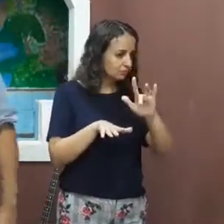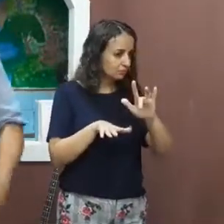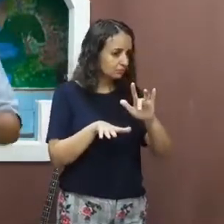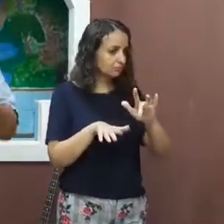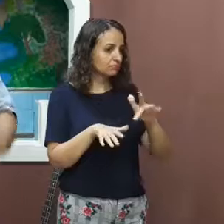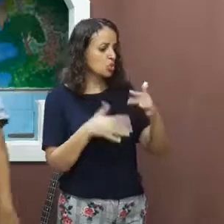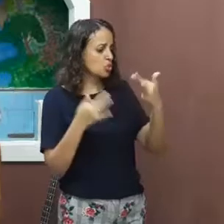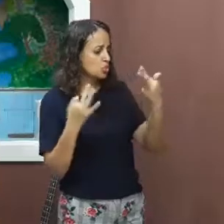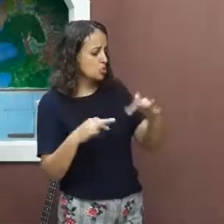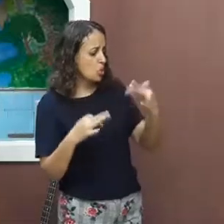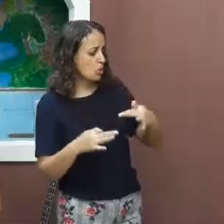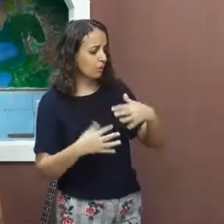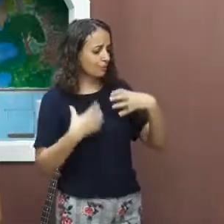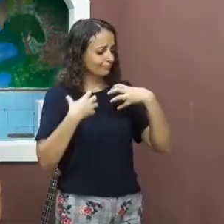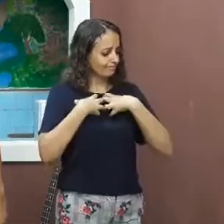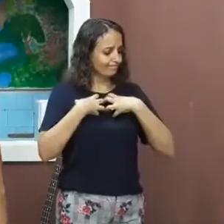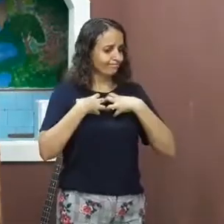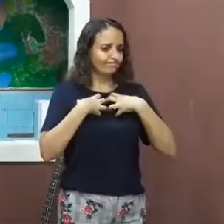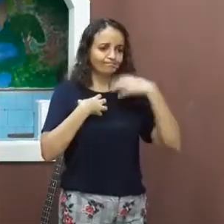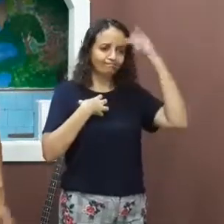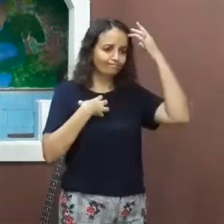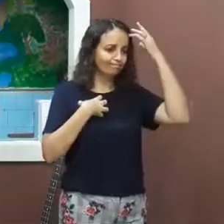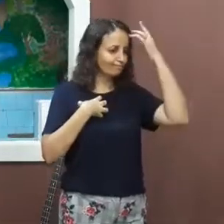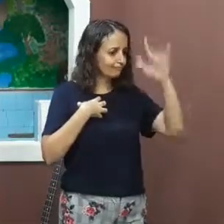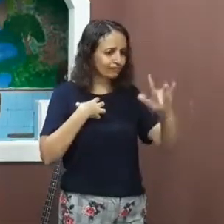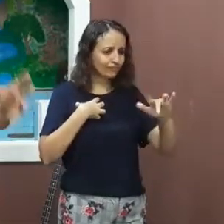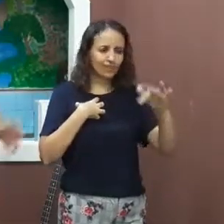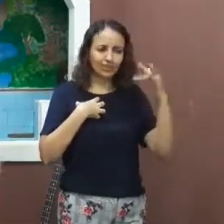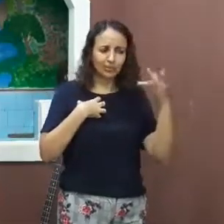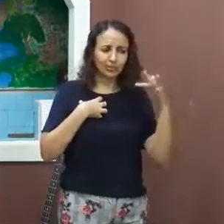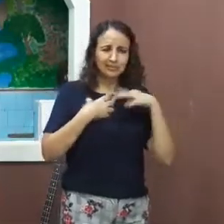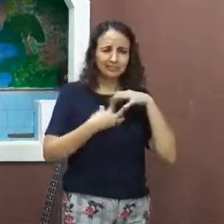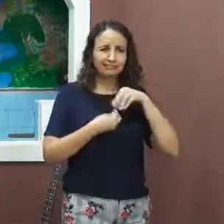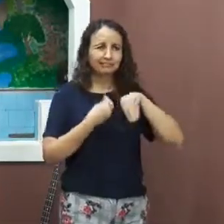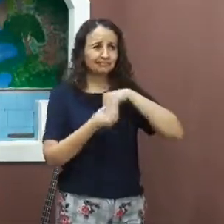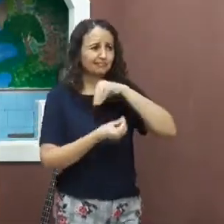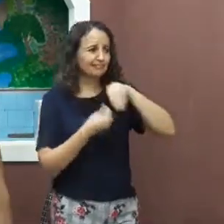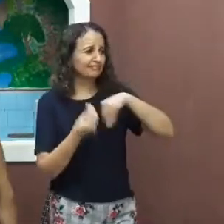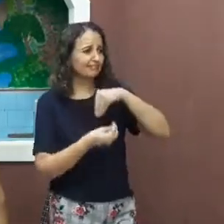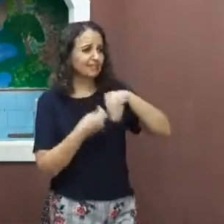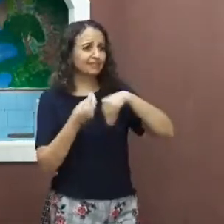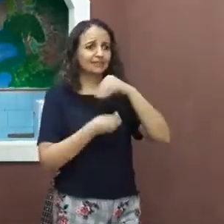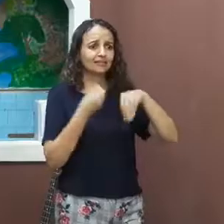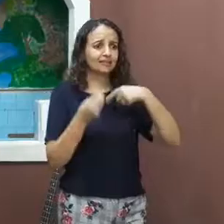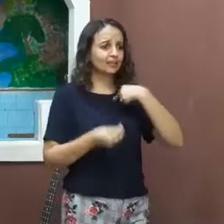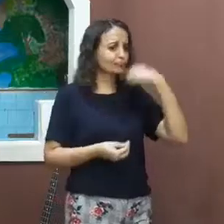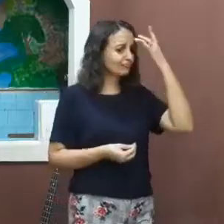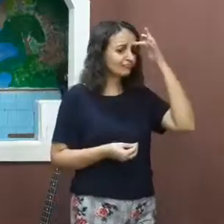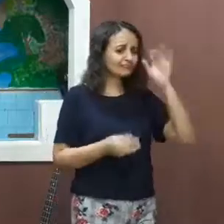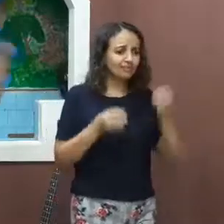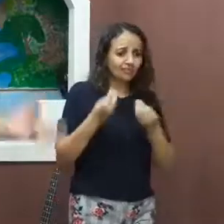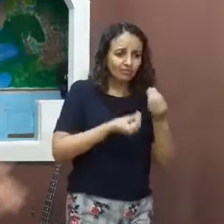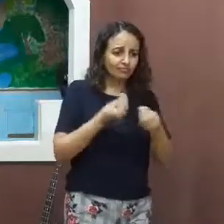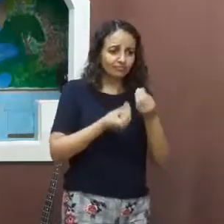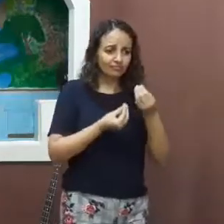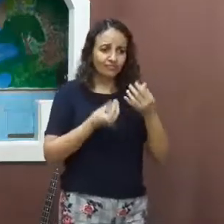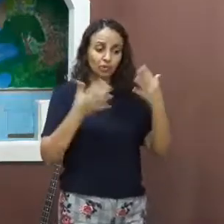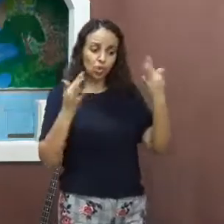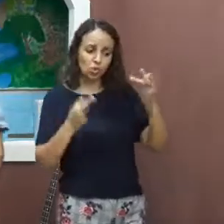emoções, nos seus sentimentos, está meio bagunçado o negócio aí, você não consegue. Se a sua